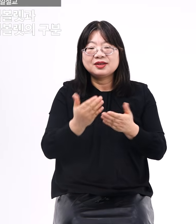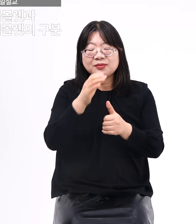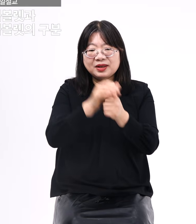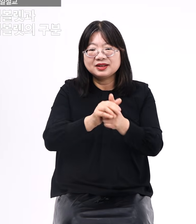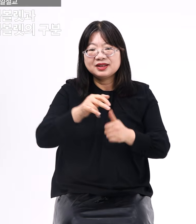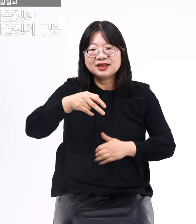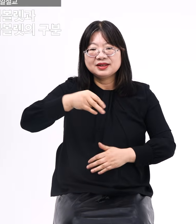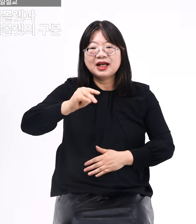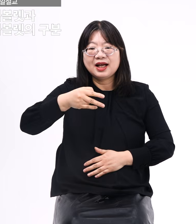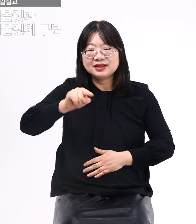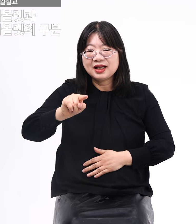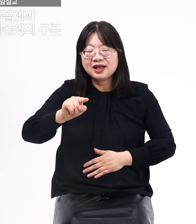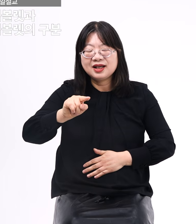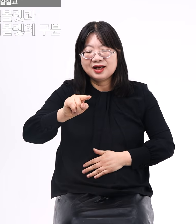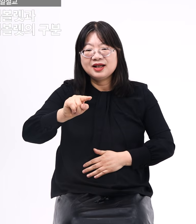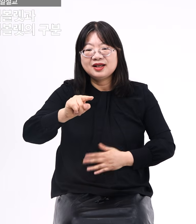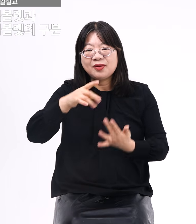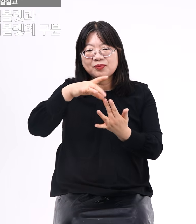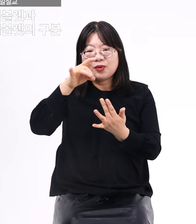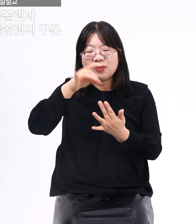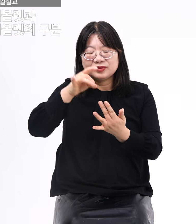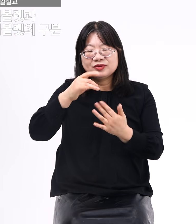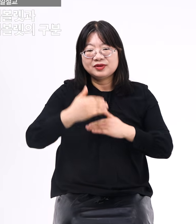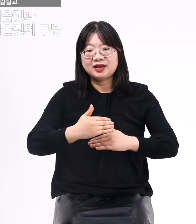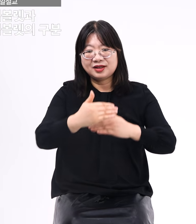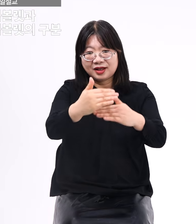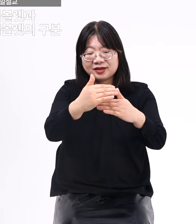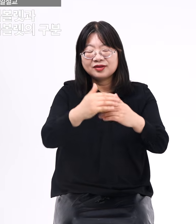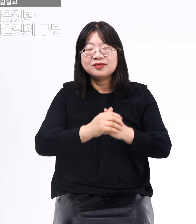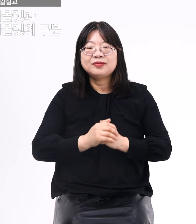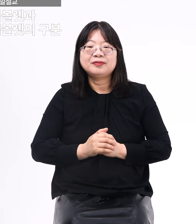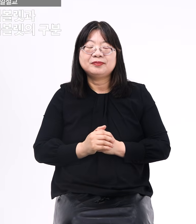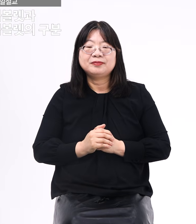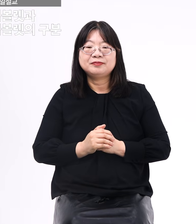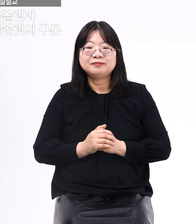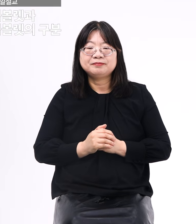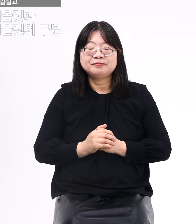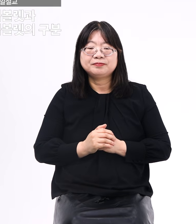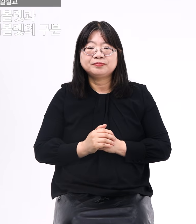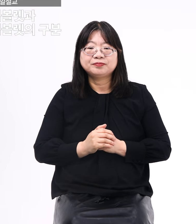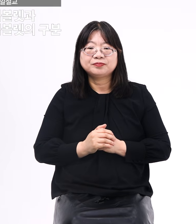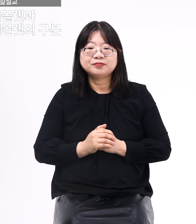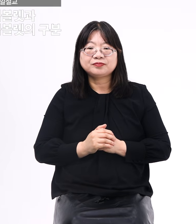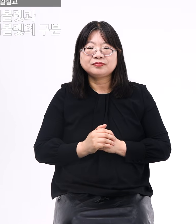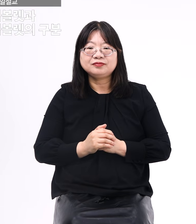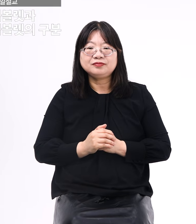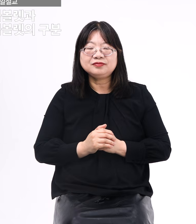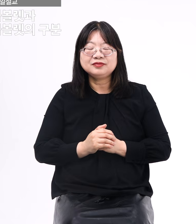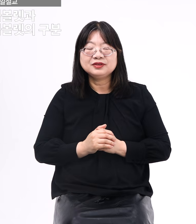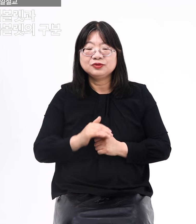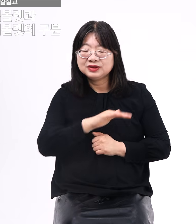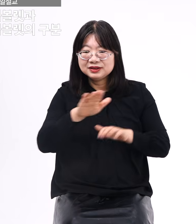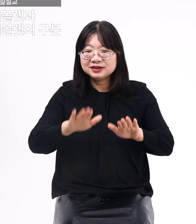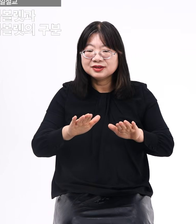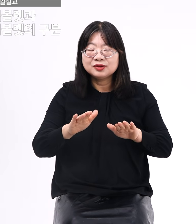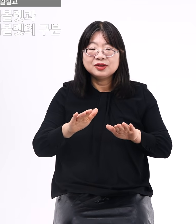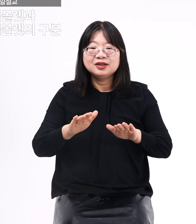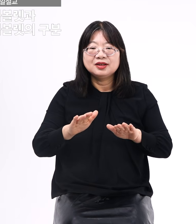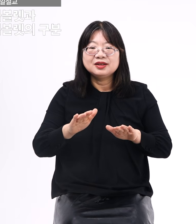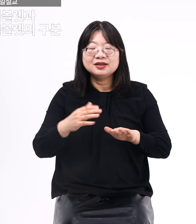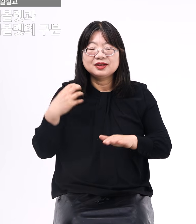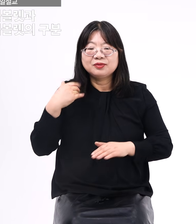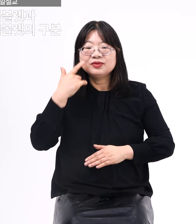사사를 옹립하는 과정도, 사사를 세우는 과정도 우리 지금 청빙을 위해서 기도하고 있지